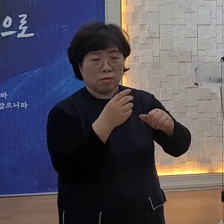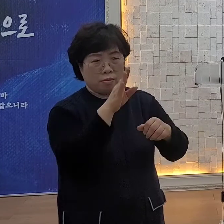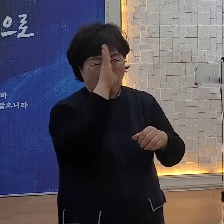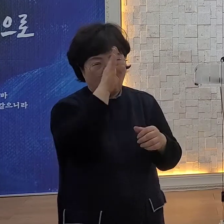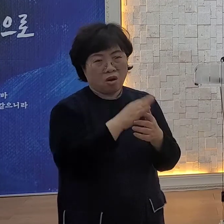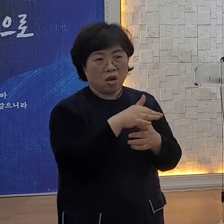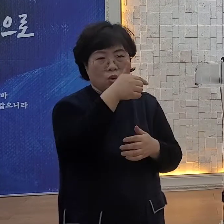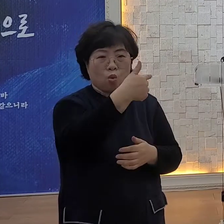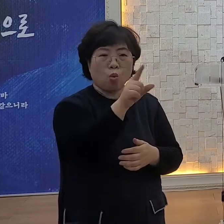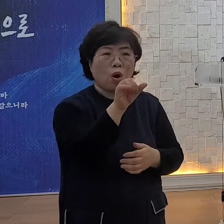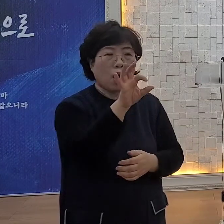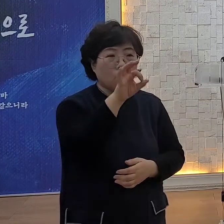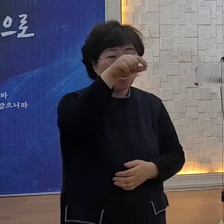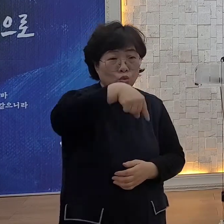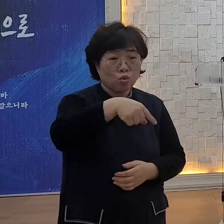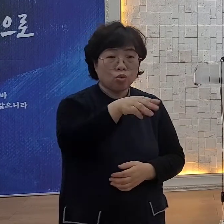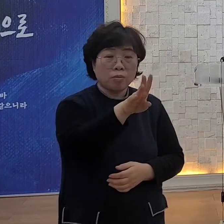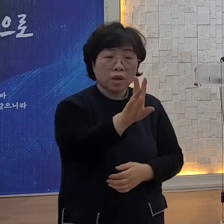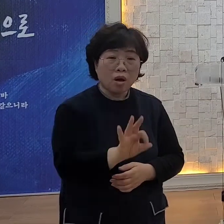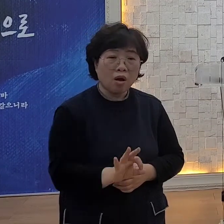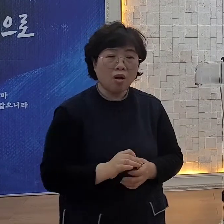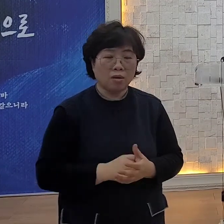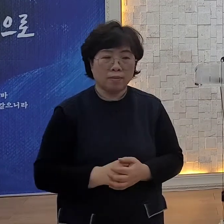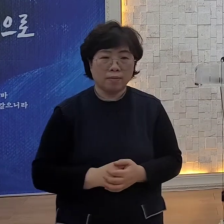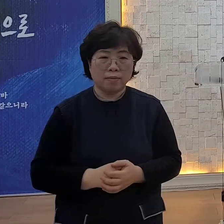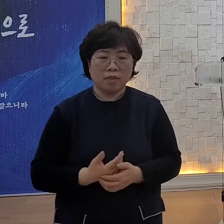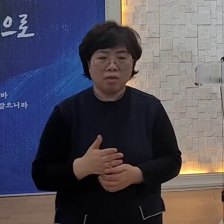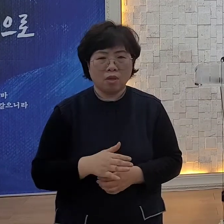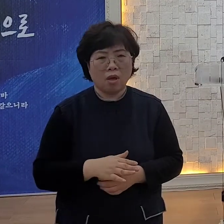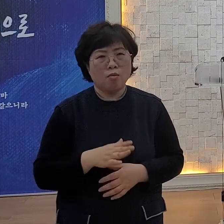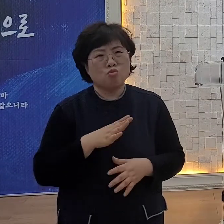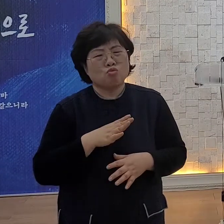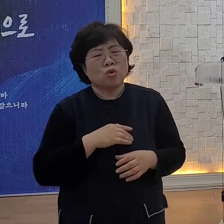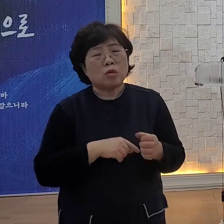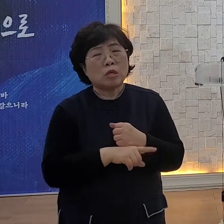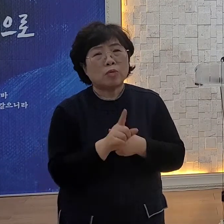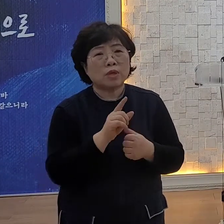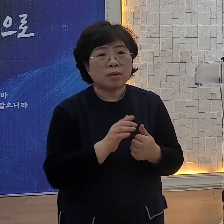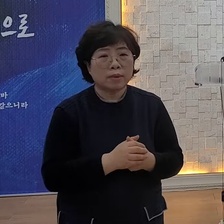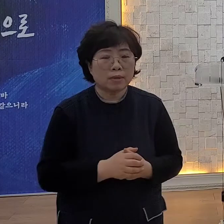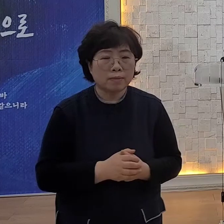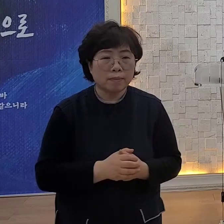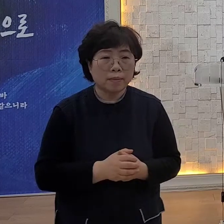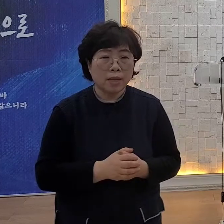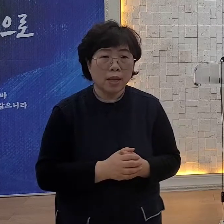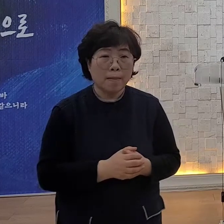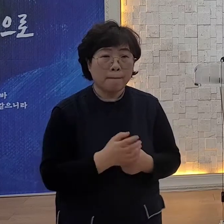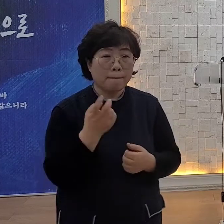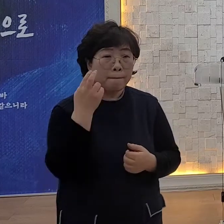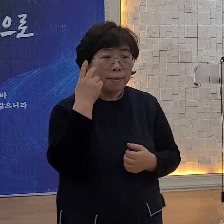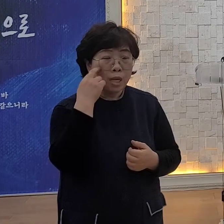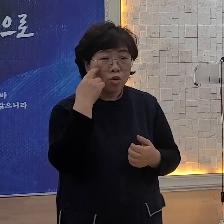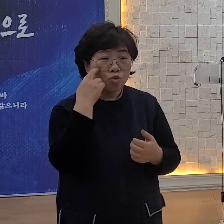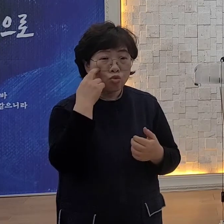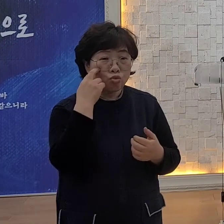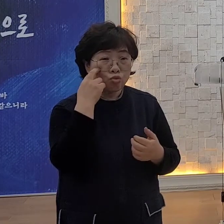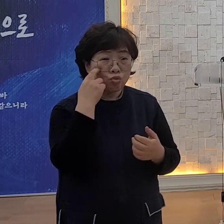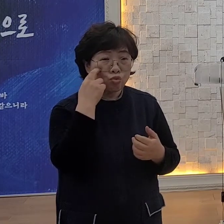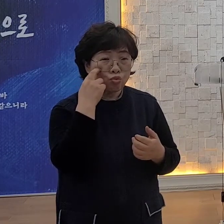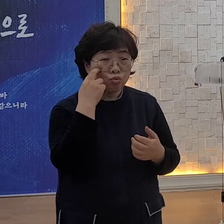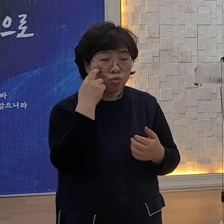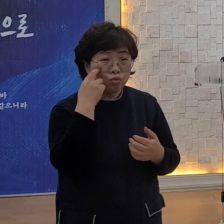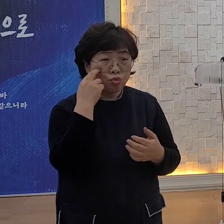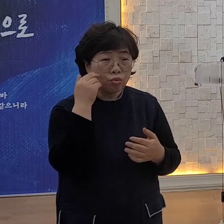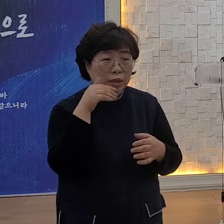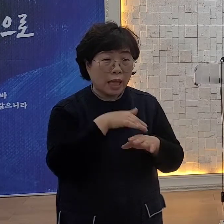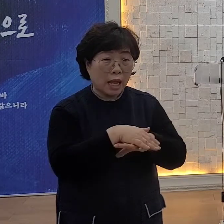거예요. 그럼 근데 이 광우병이 진짜 무서운 게 왜 그때 우리가 벌벌 떨었냐면은 미국산 소 광우병